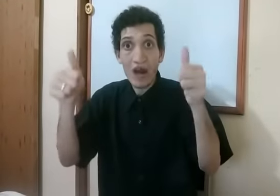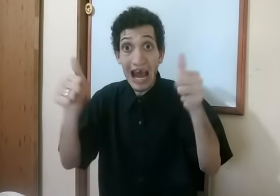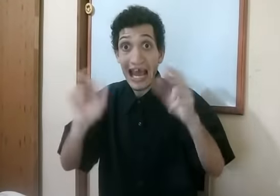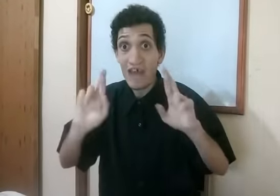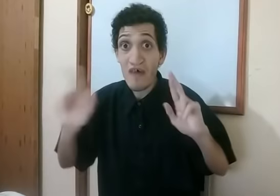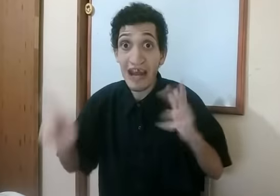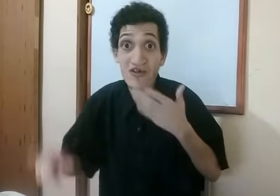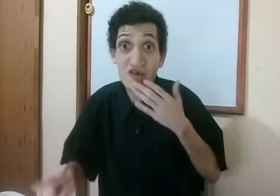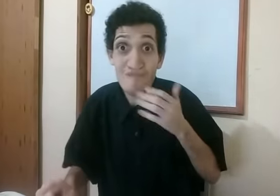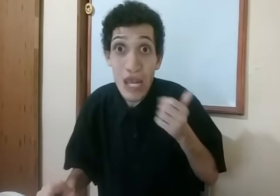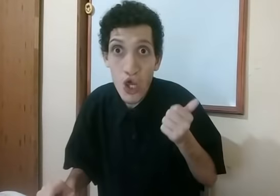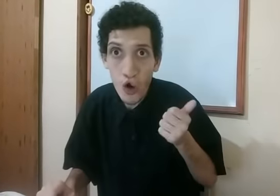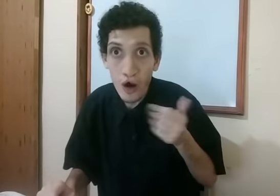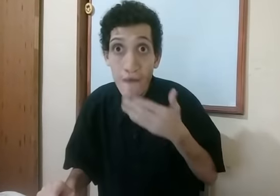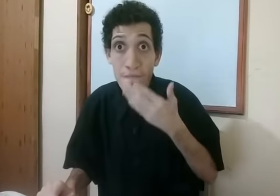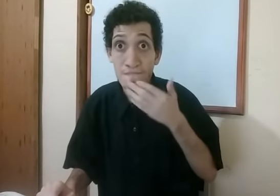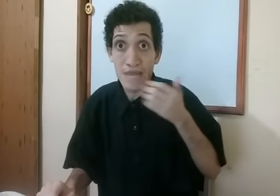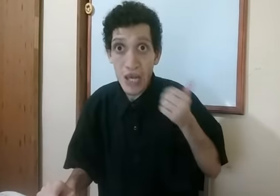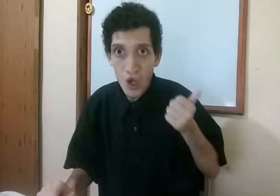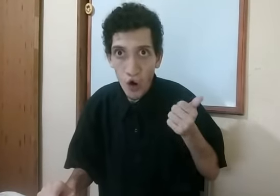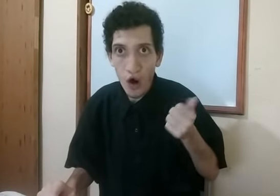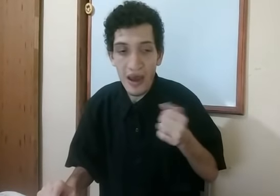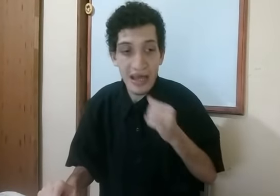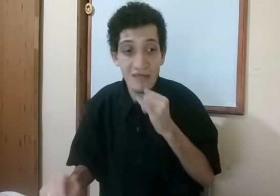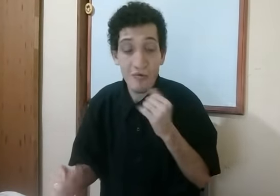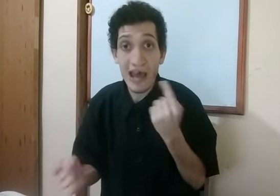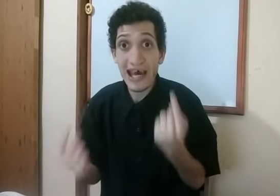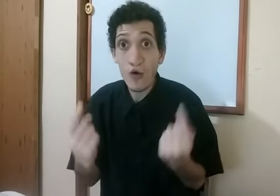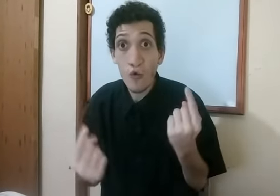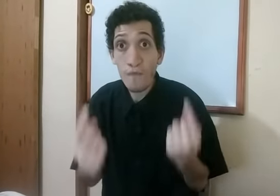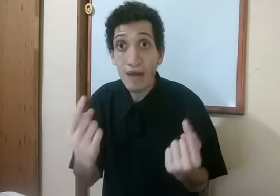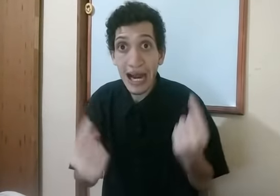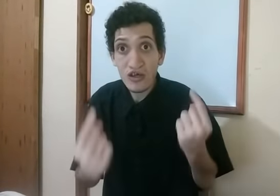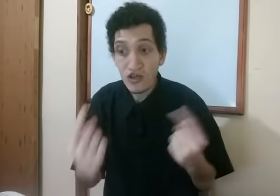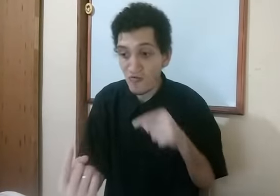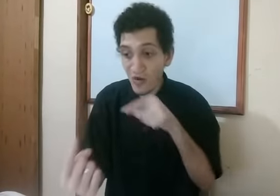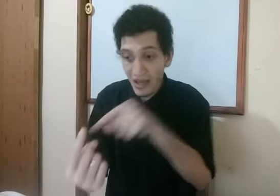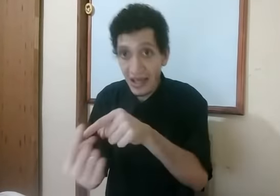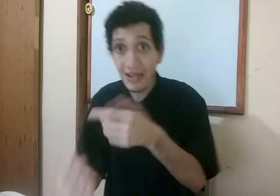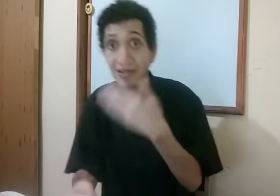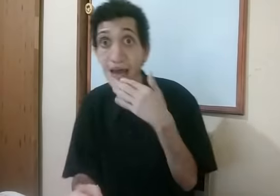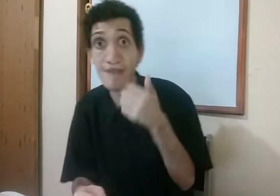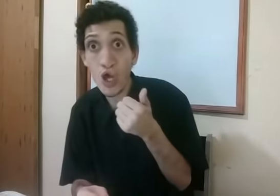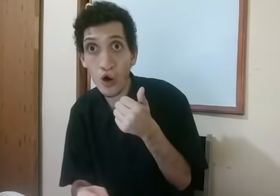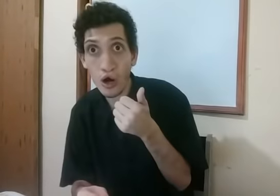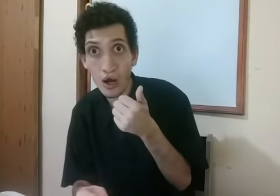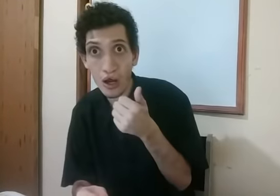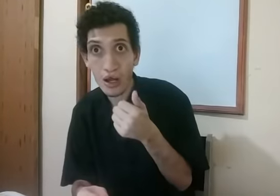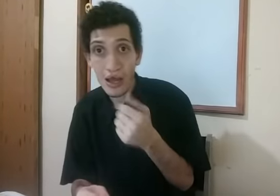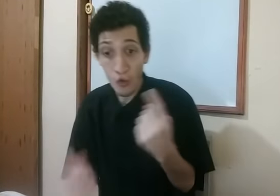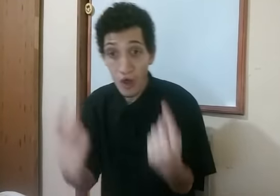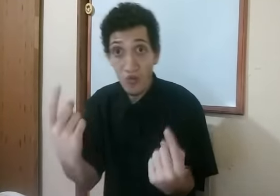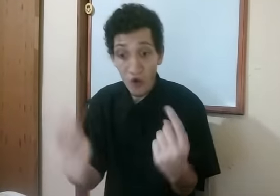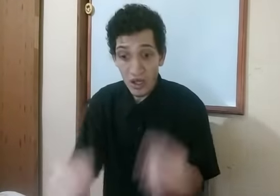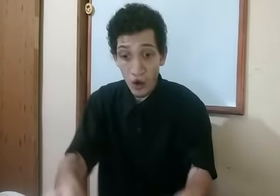Melhorar é melhor. Melhor é grau comparativo. Isso é melhor.